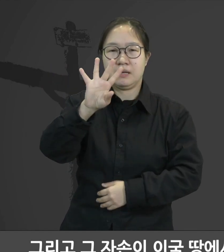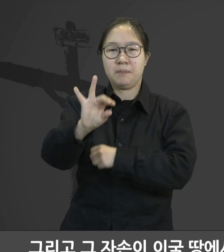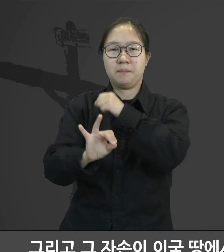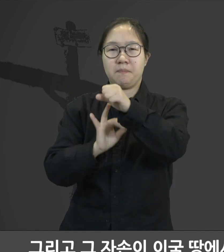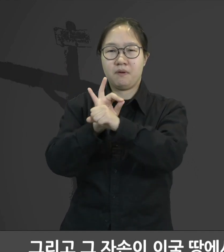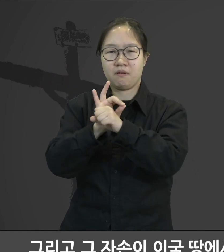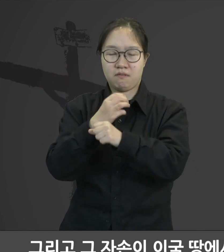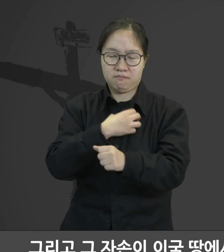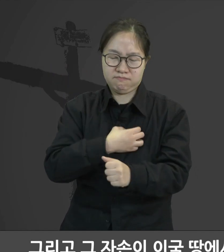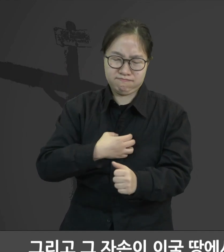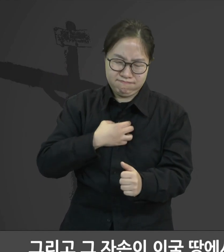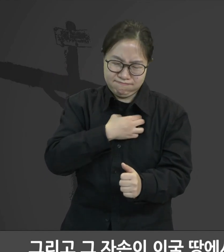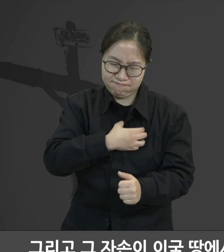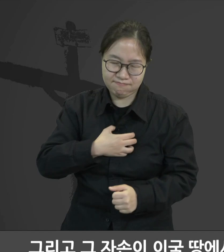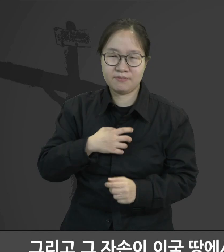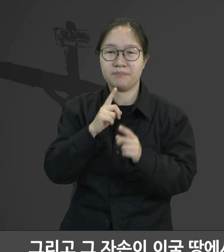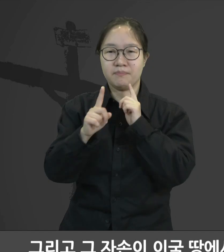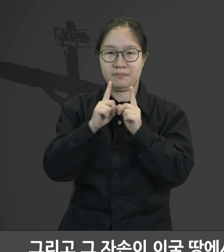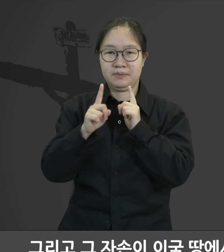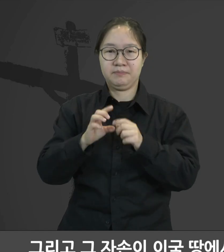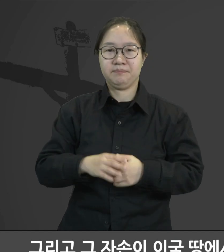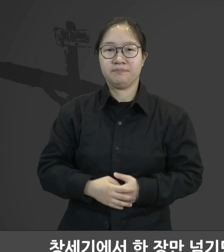받을 것이라고 말씀하셨습니다.